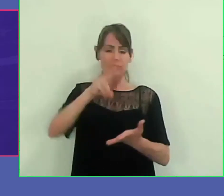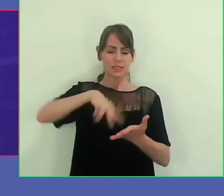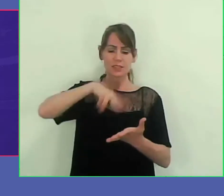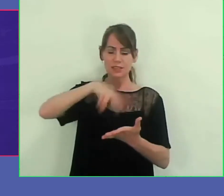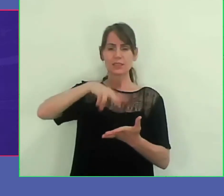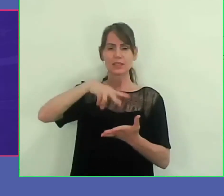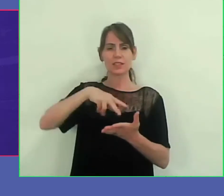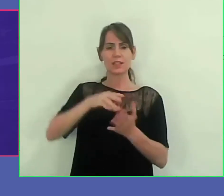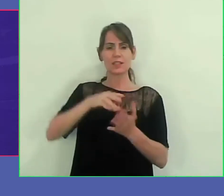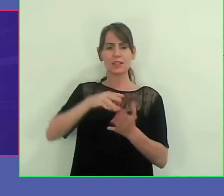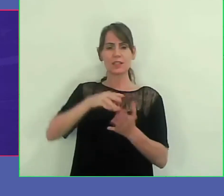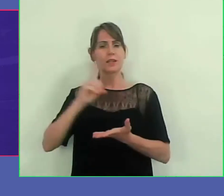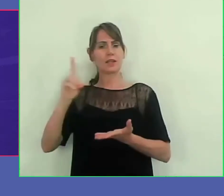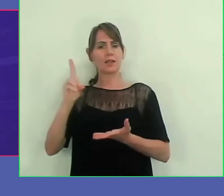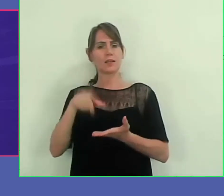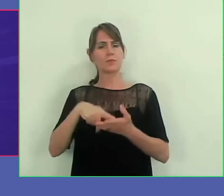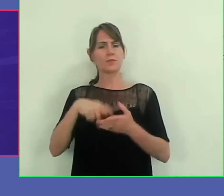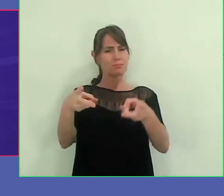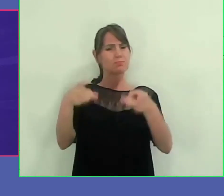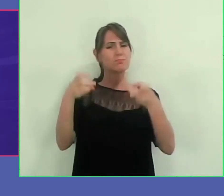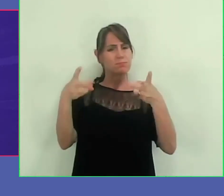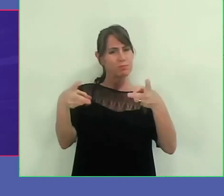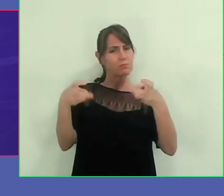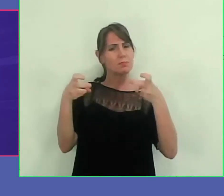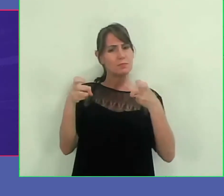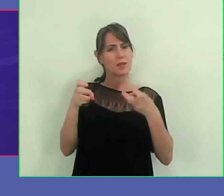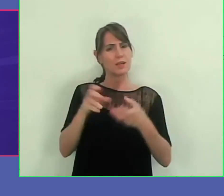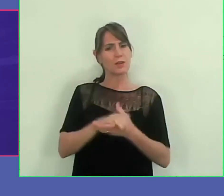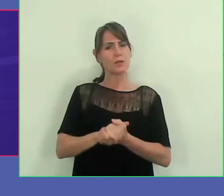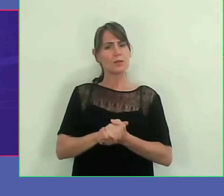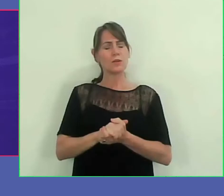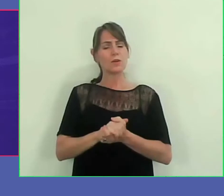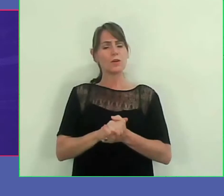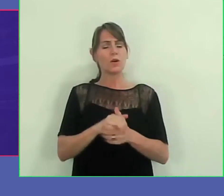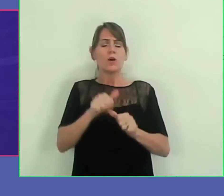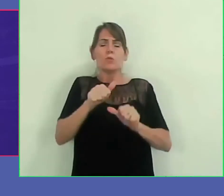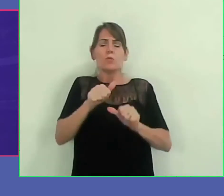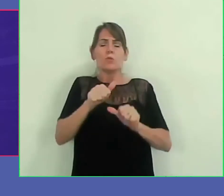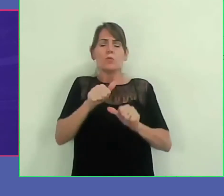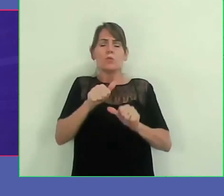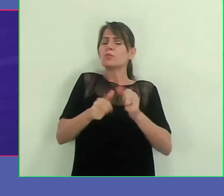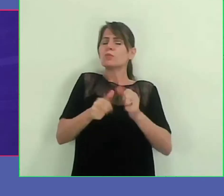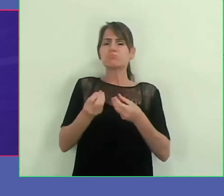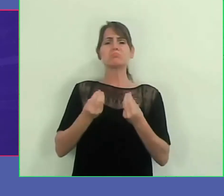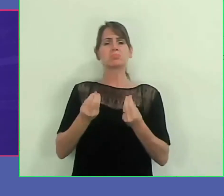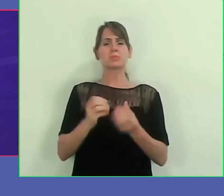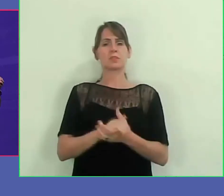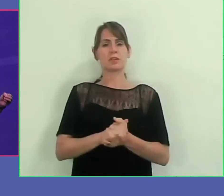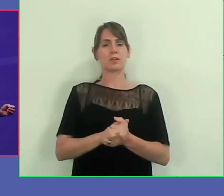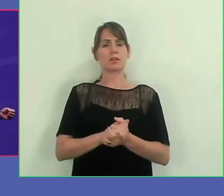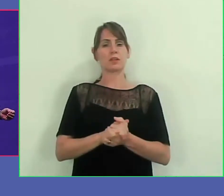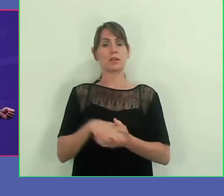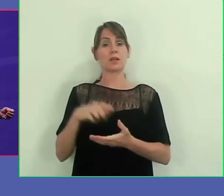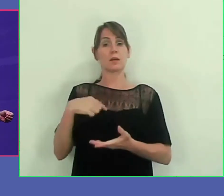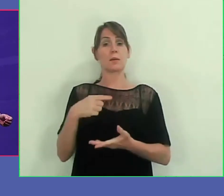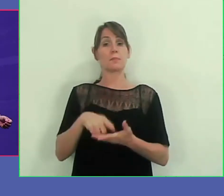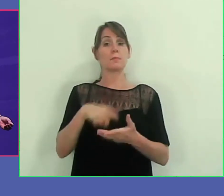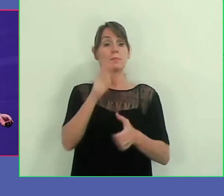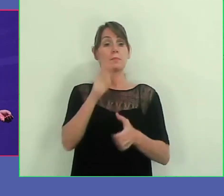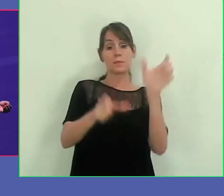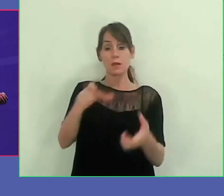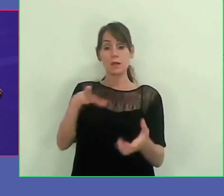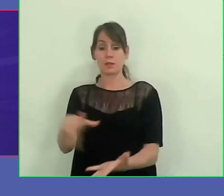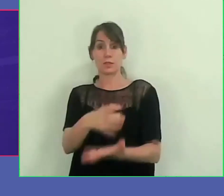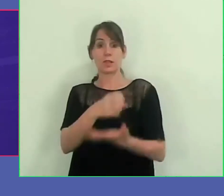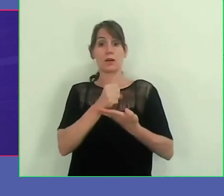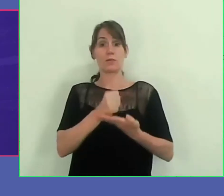para vocês perceberem que mudou uma dispensação, né? Era resgate de indivíduos, agora